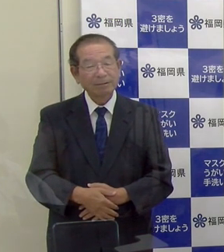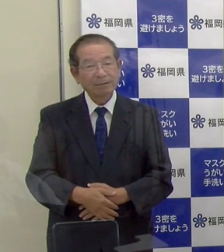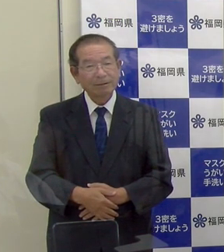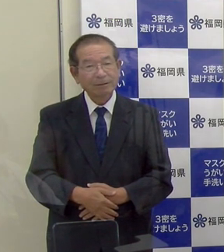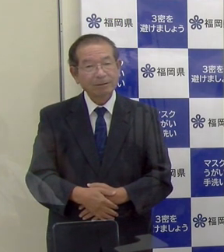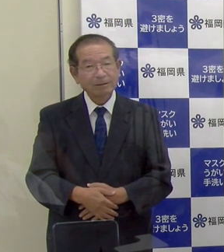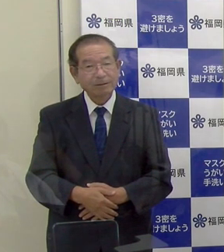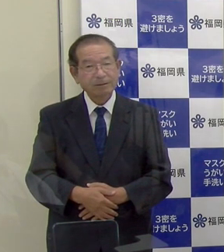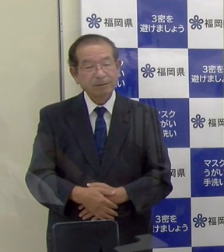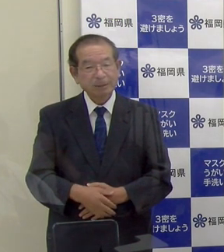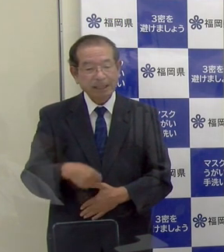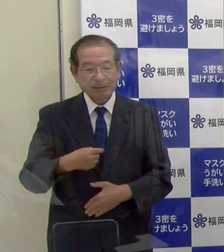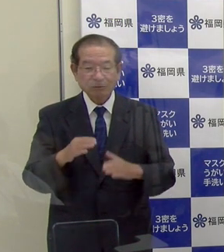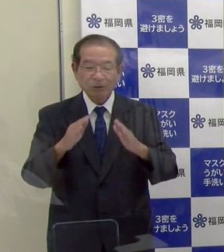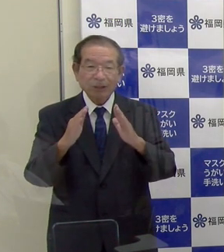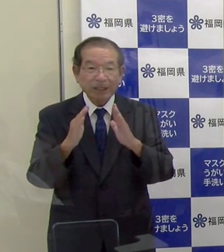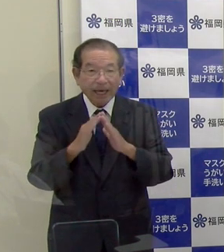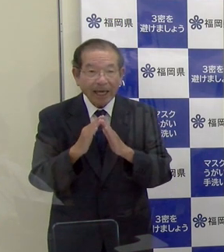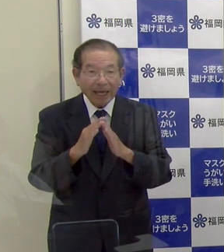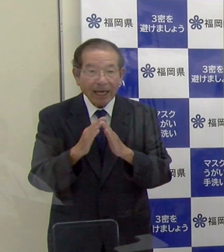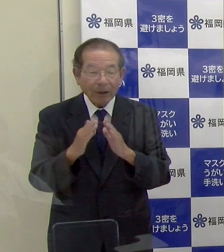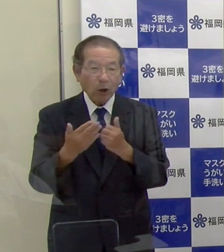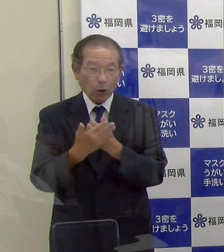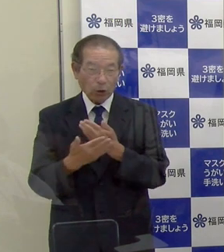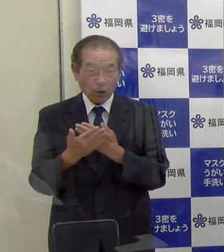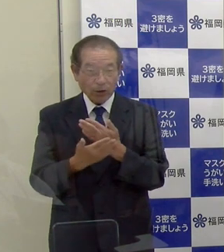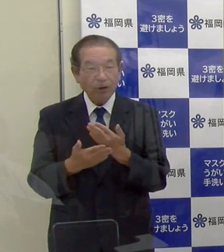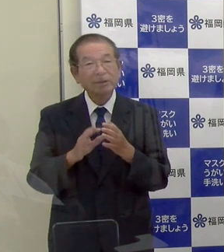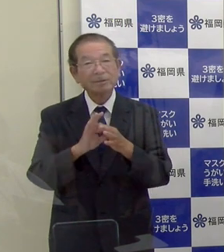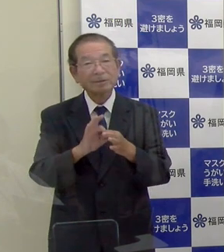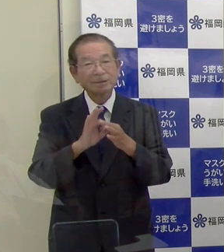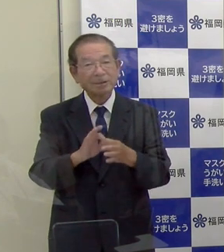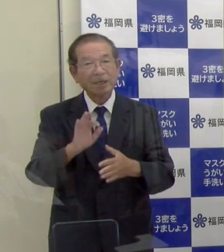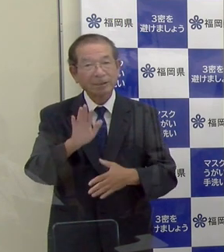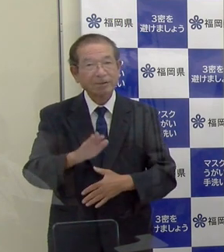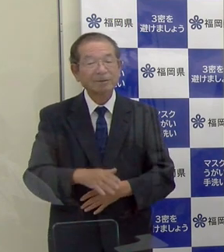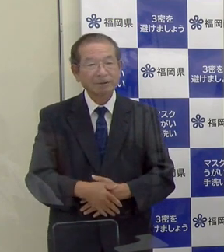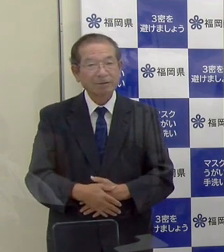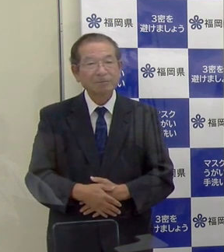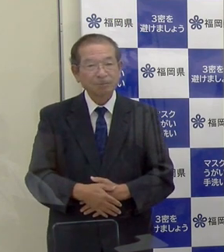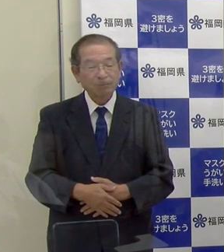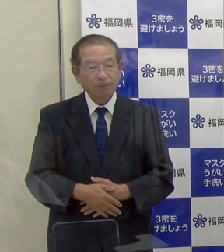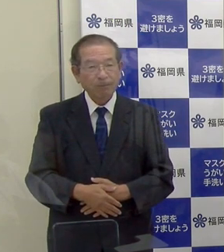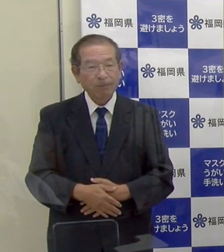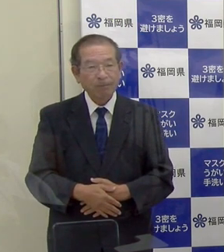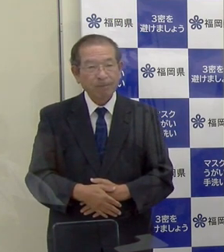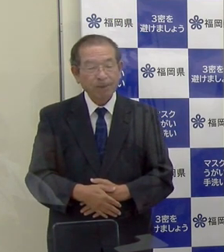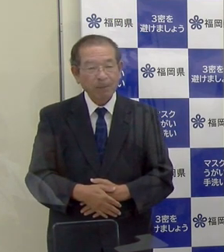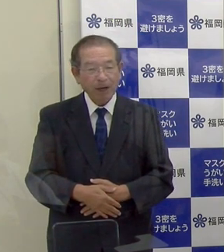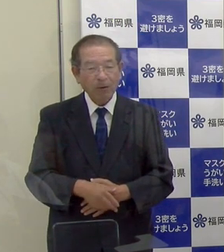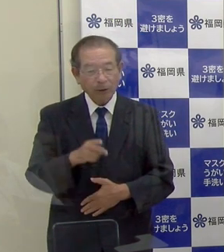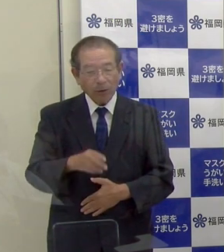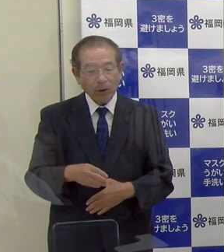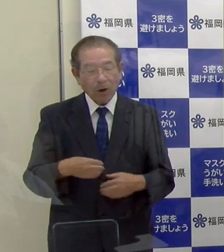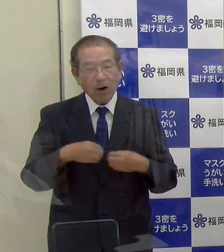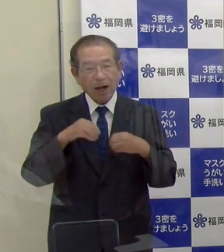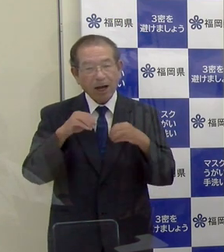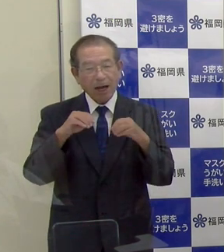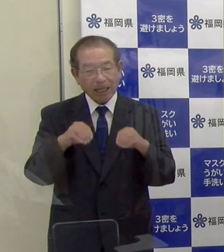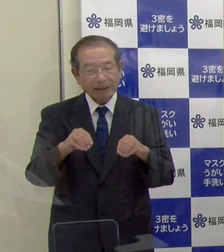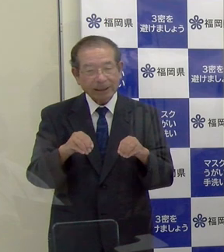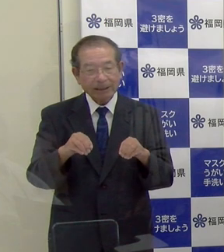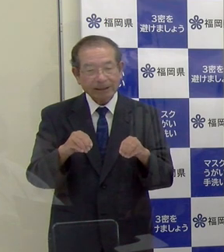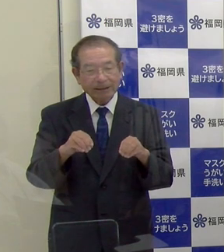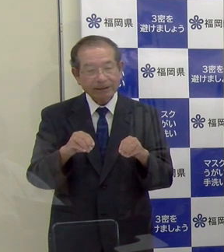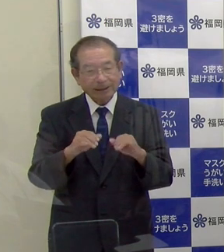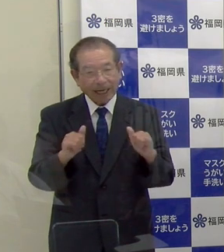それから自宅療養についてでございますがまあこのような観戦される方が増えている